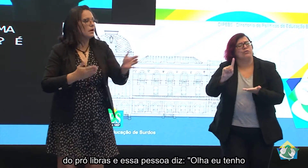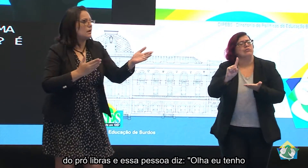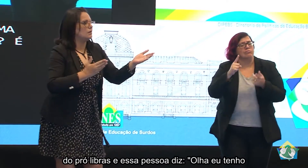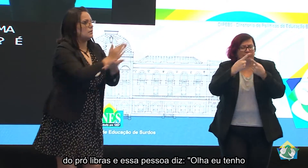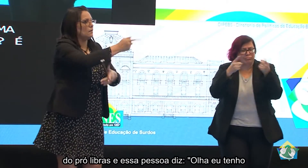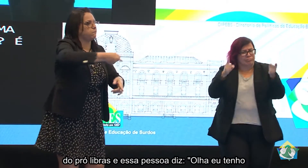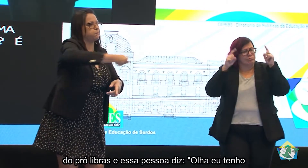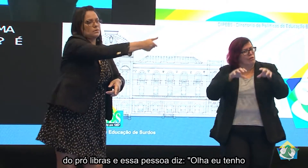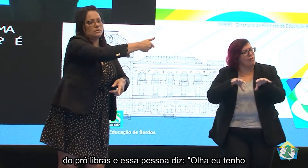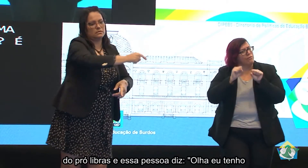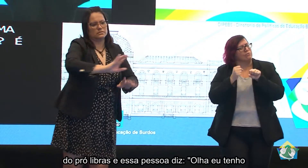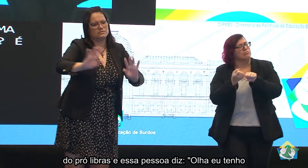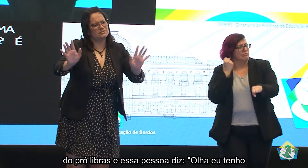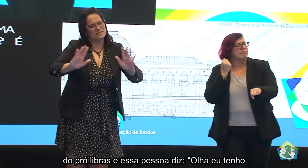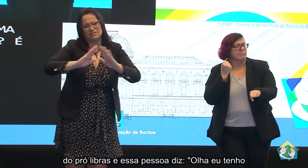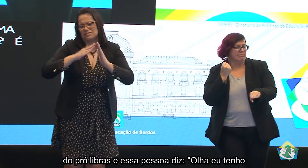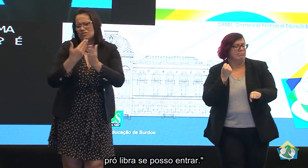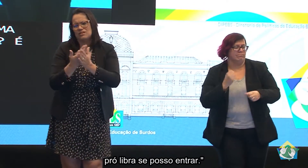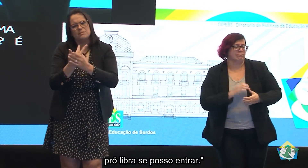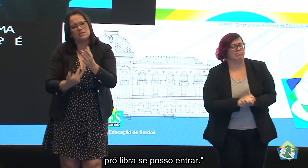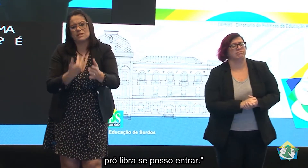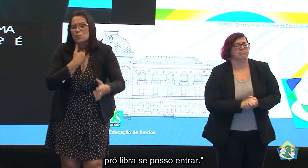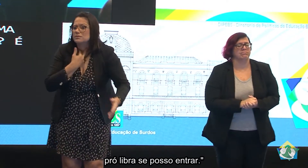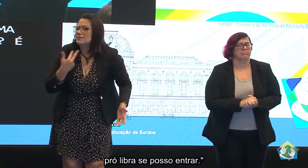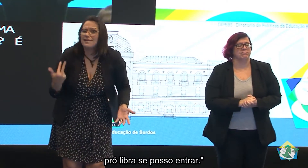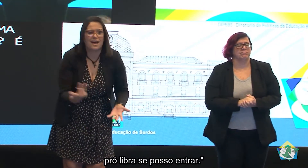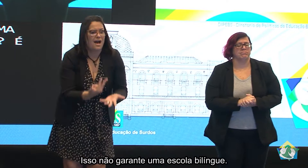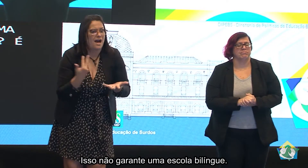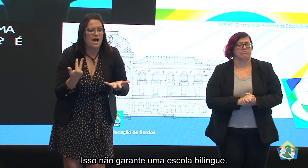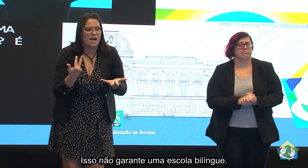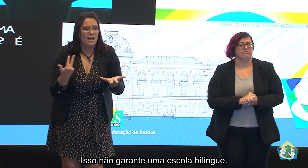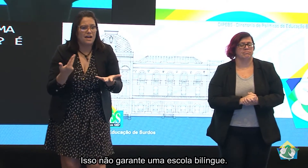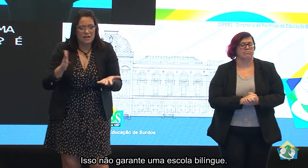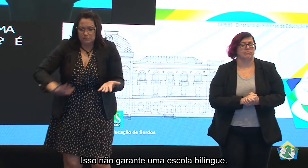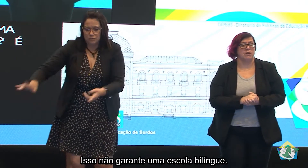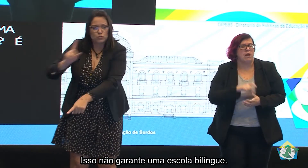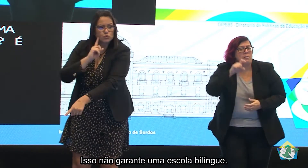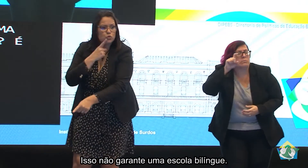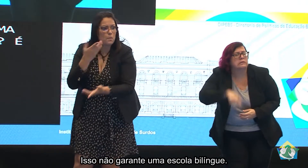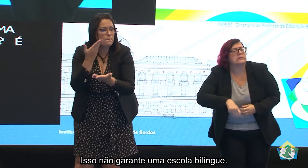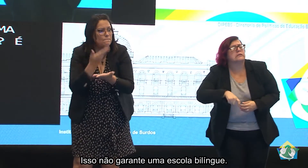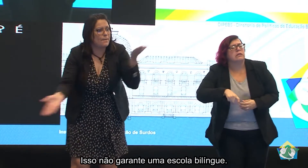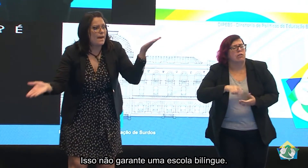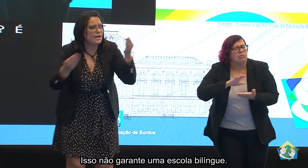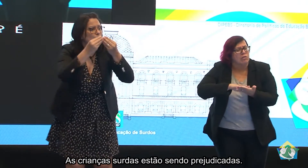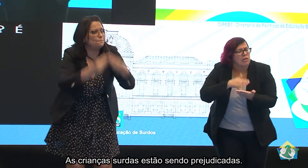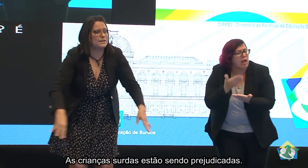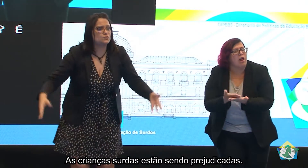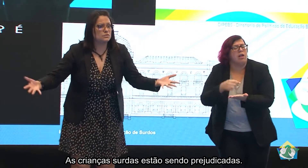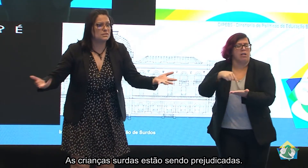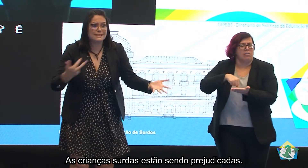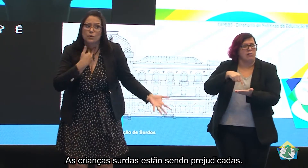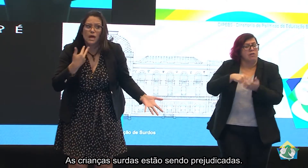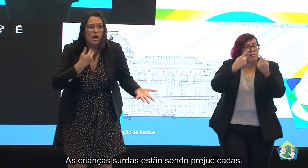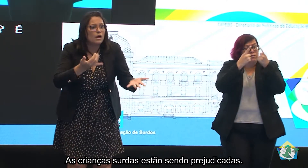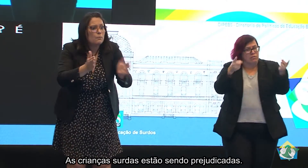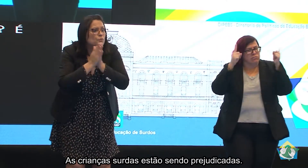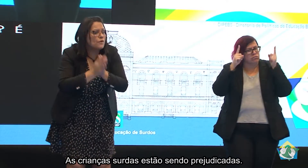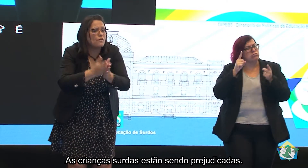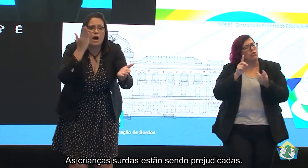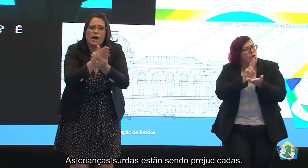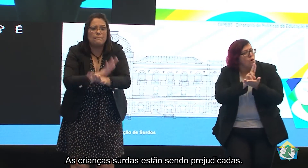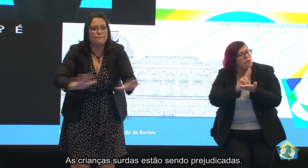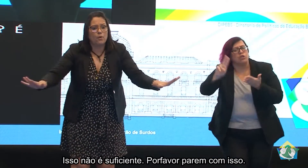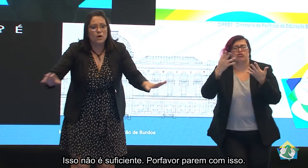certificado do ProLibras e aí essa pessoa diz, eu tenho o ProLibras e posso entrar? Isso não garante uma escola bilíngue. As crianças surdas que estão